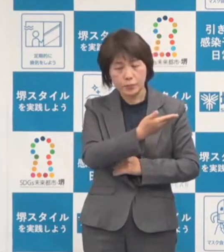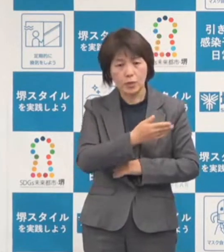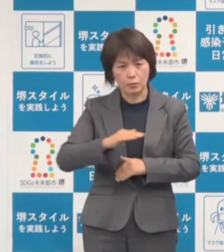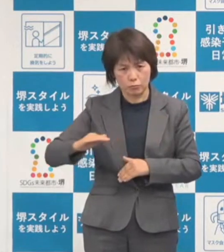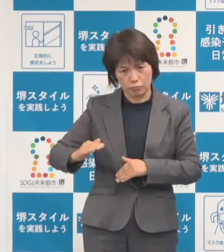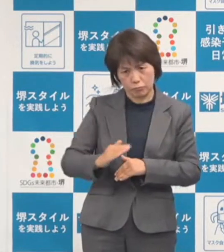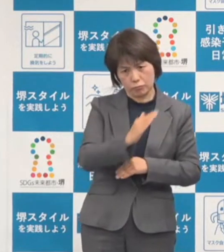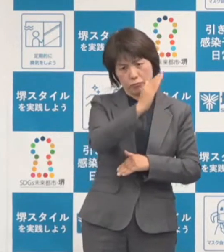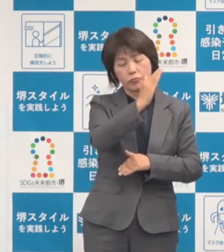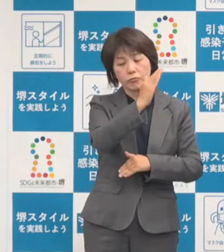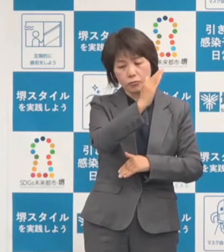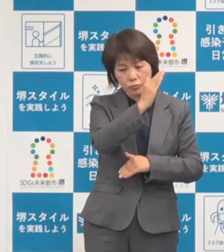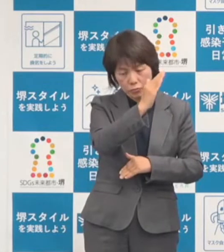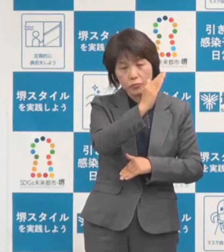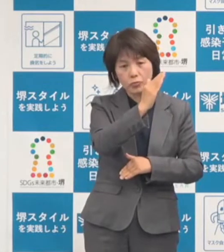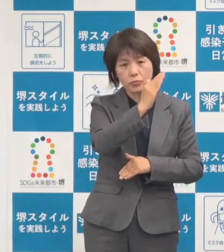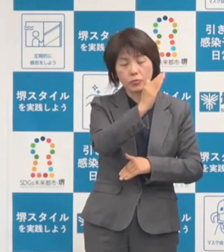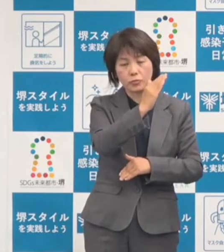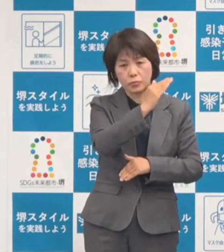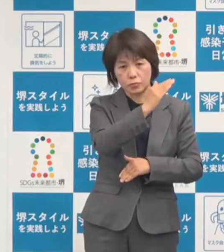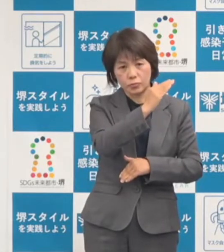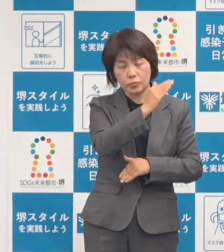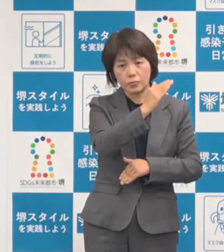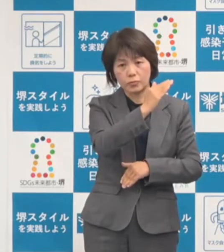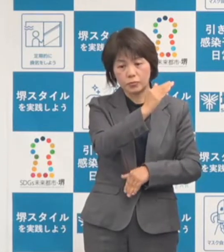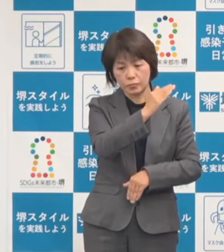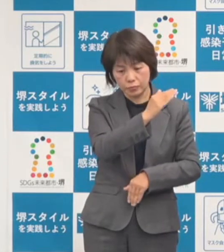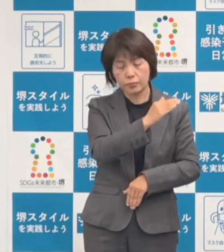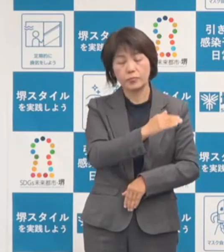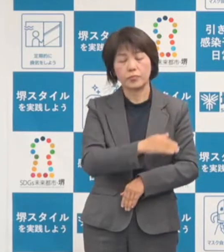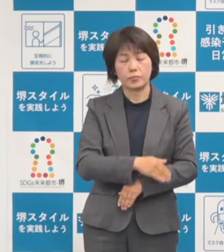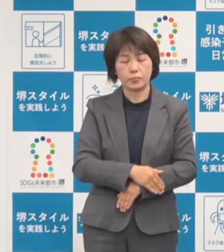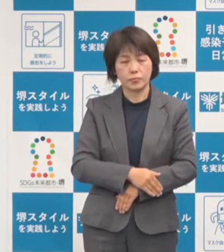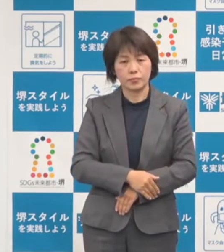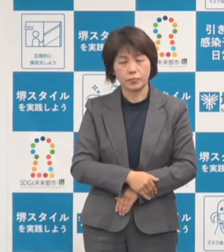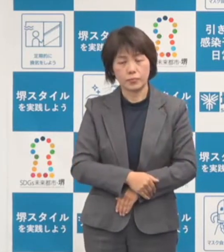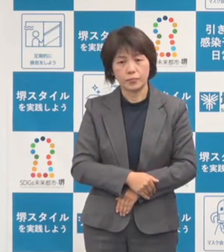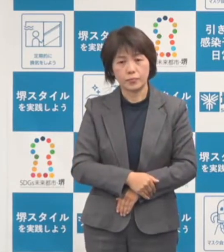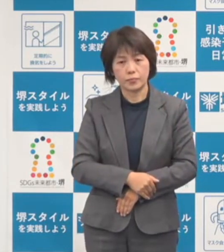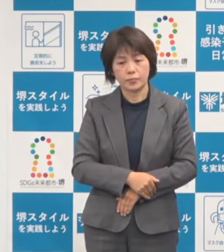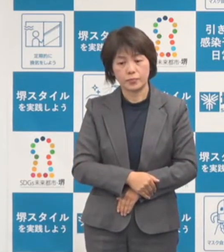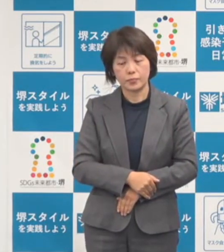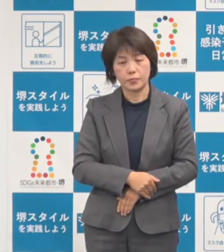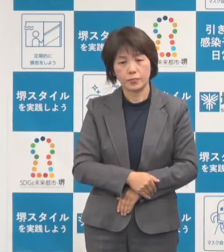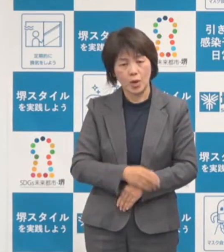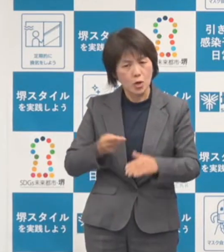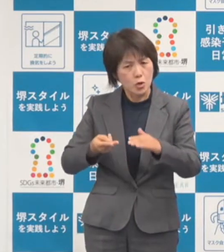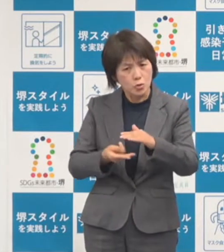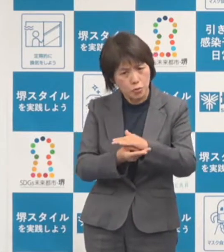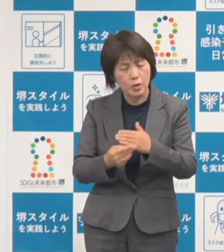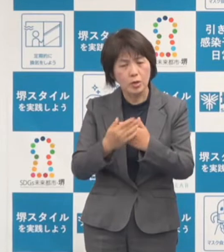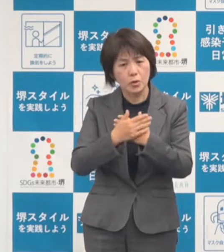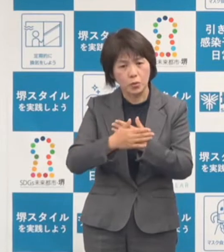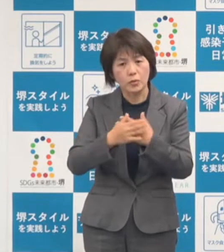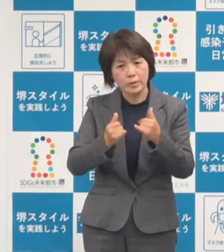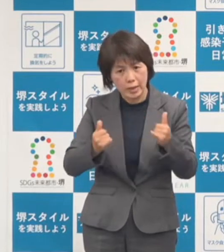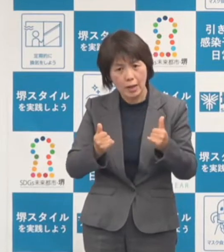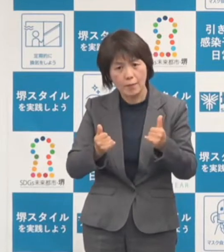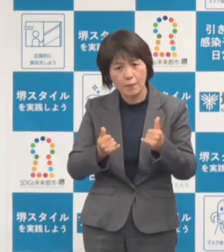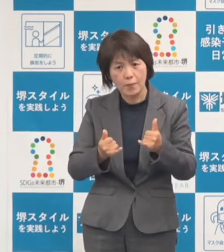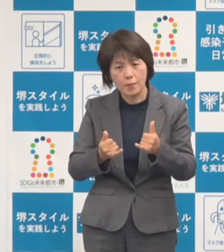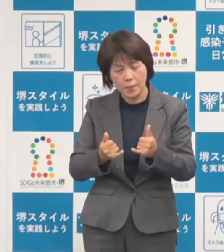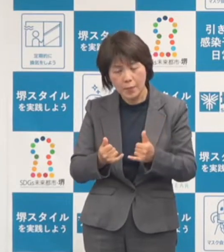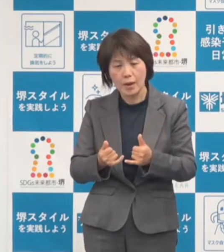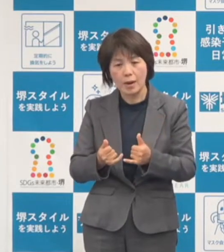ぐぐっと急拡大、急増という状況にございます。入院、療養されている方、一日も早い回